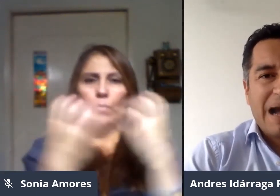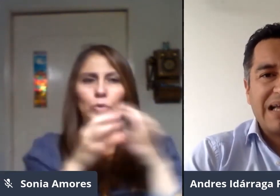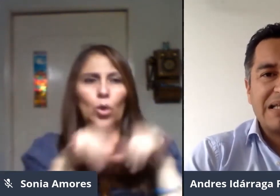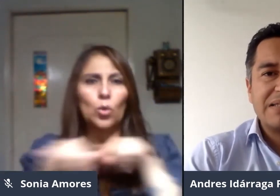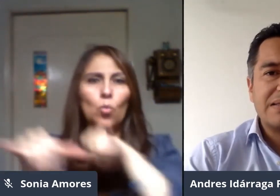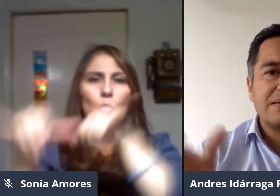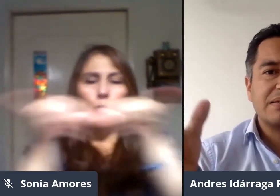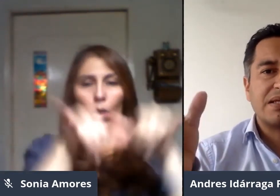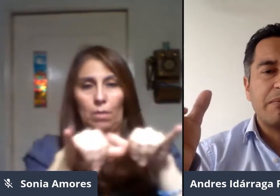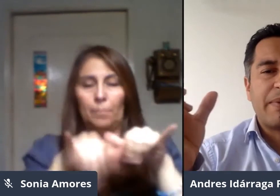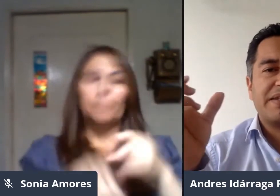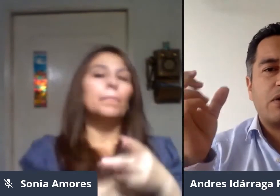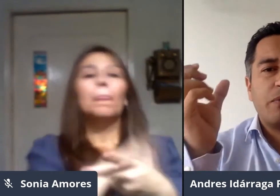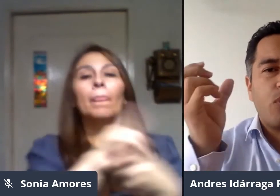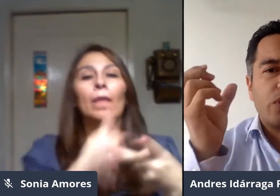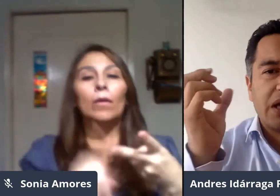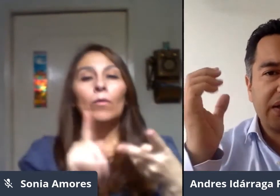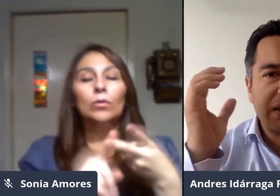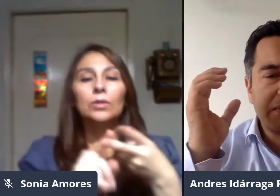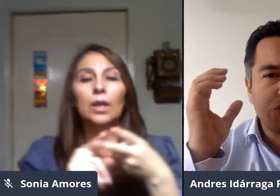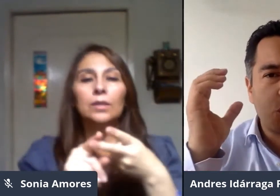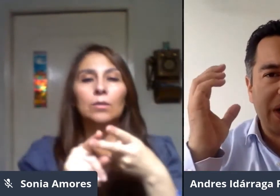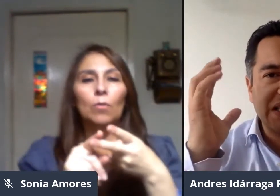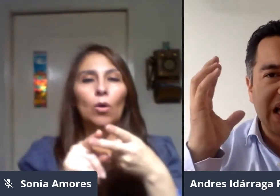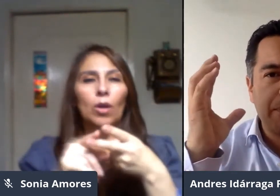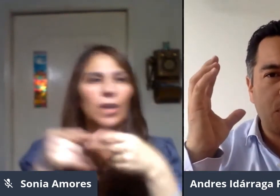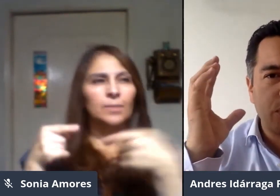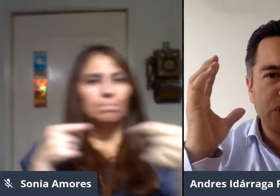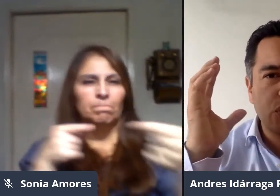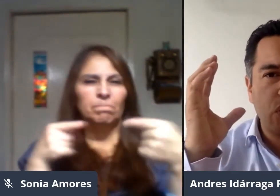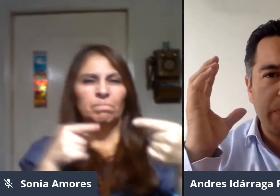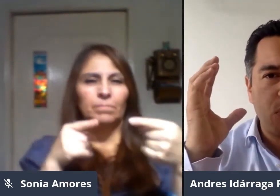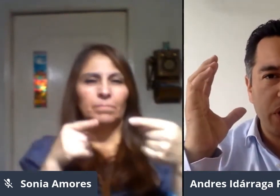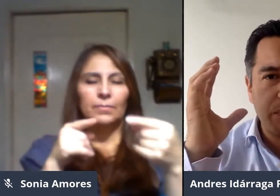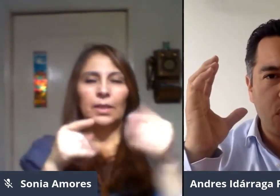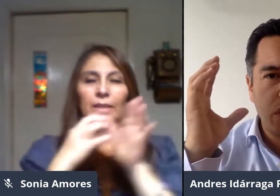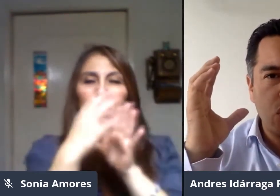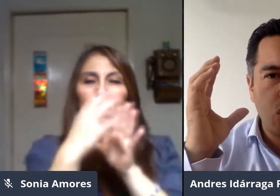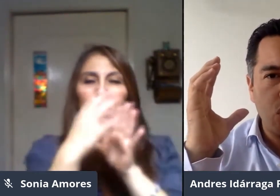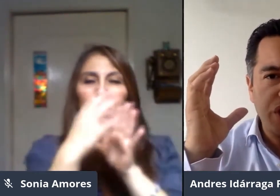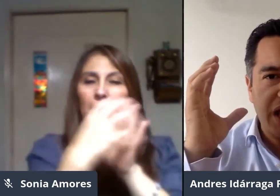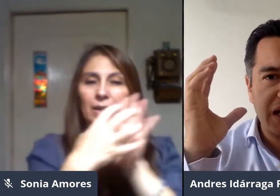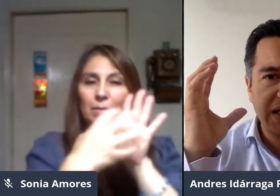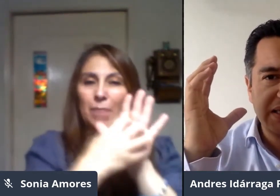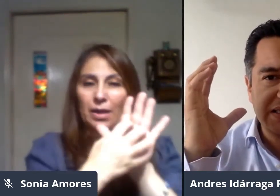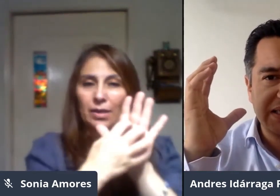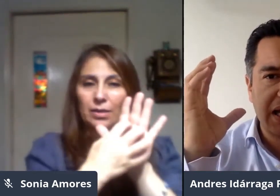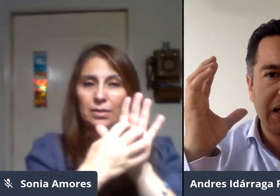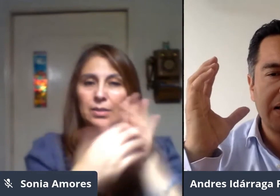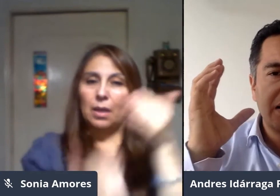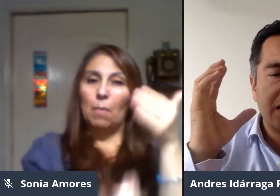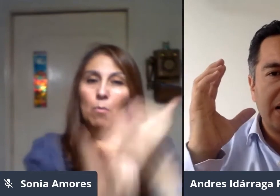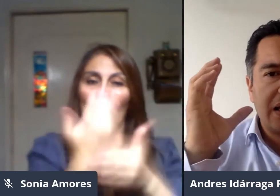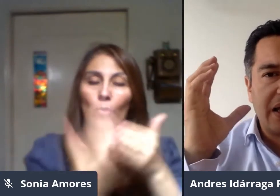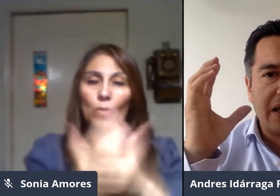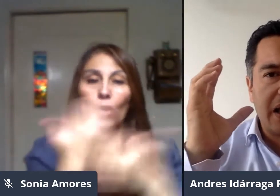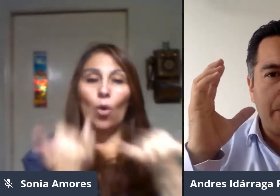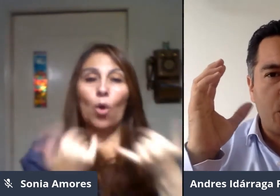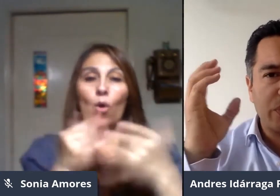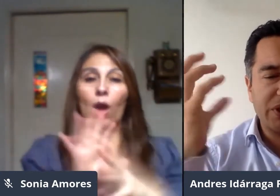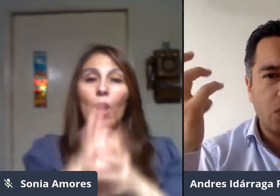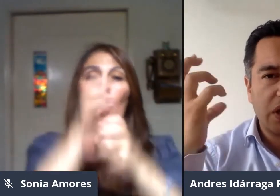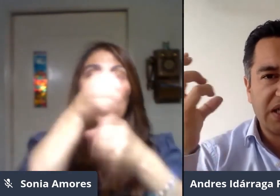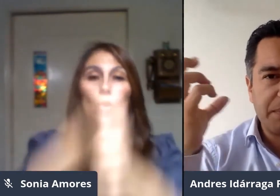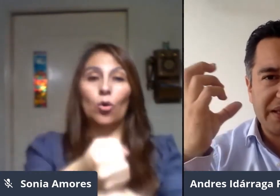entre las imágenes, que me parece algo importante subrayar al propósito del poder moderno colonial que se instala